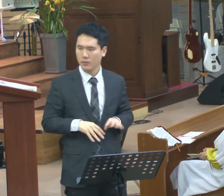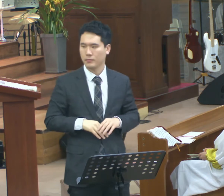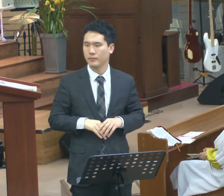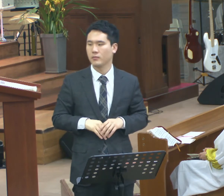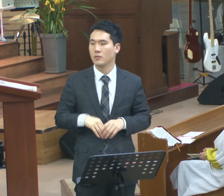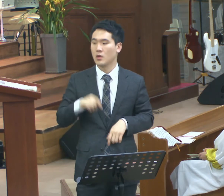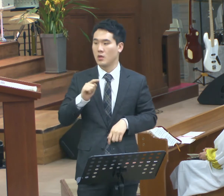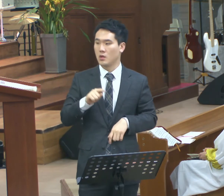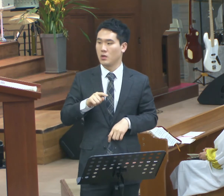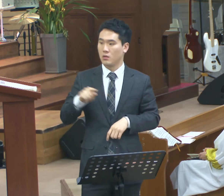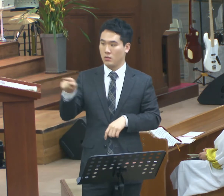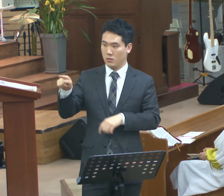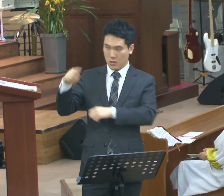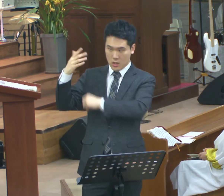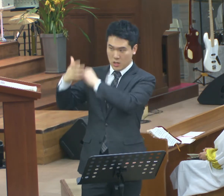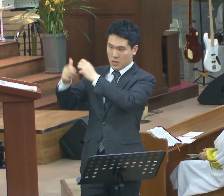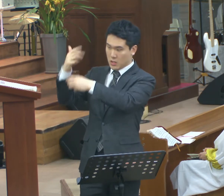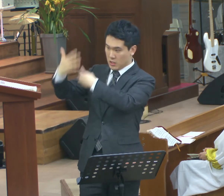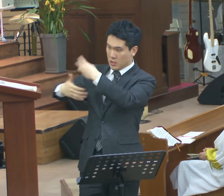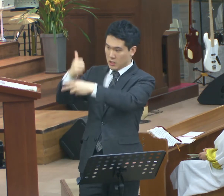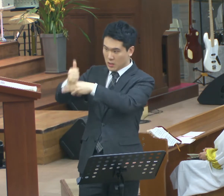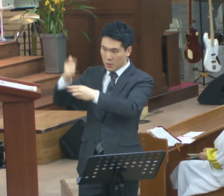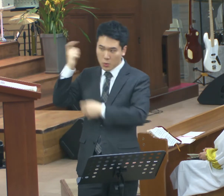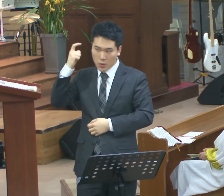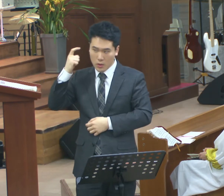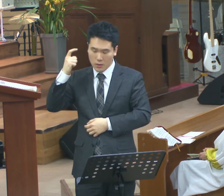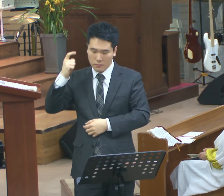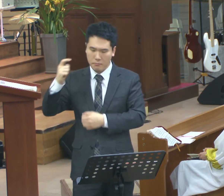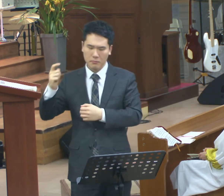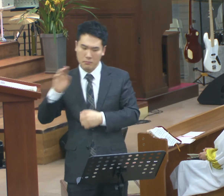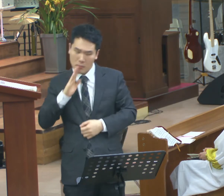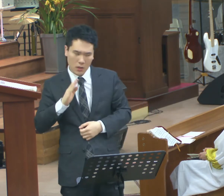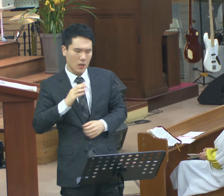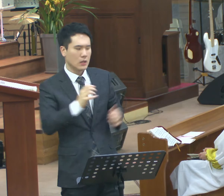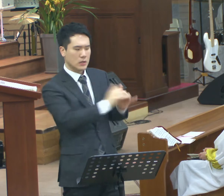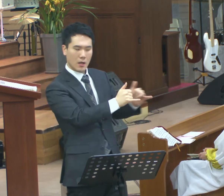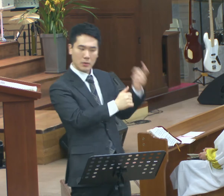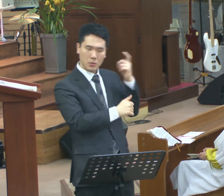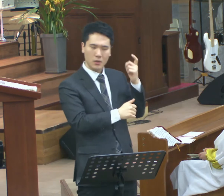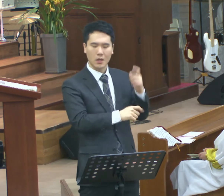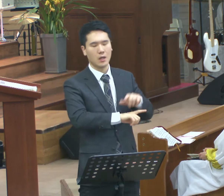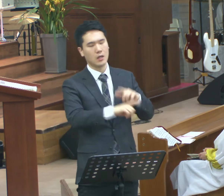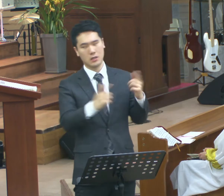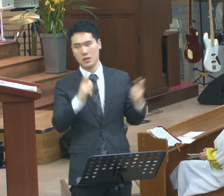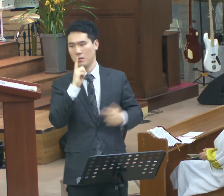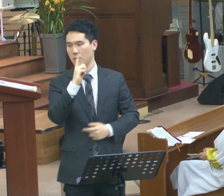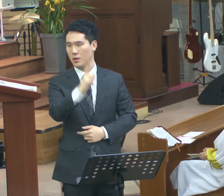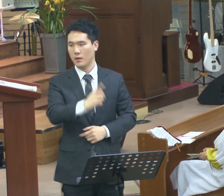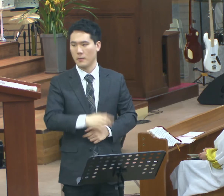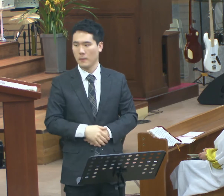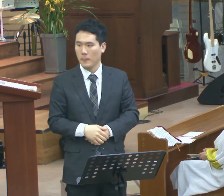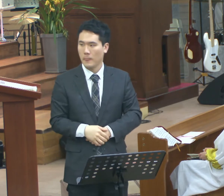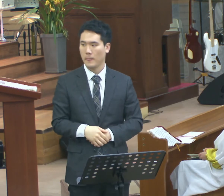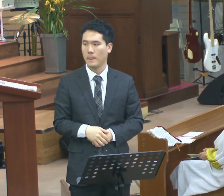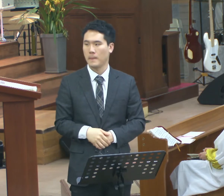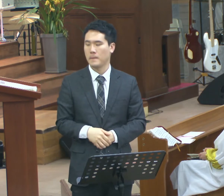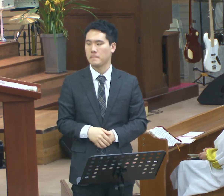정말 음성이 좋고 연설 내용이 좋아서 그렇게 말하는 것이기도 하지만 권력을 갖고 있으니까 그렇게 말하는 것일 수도